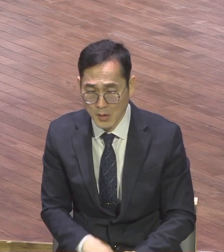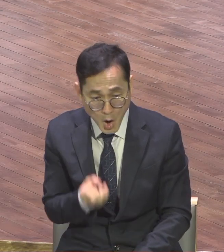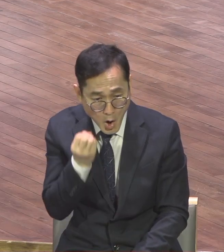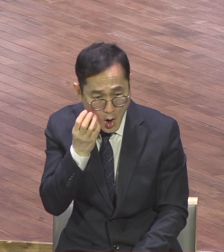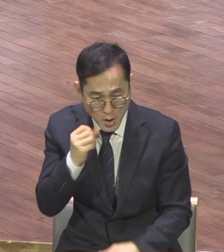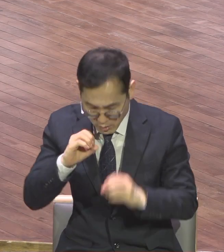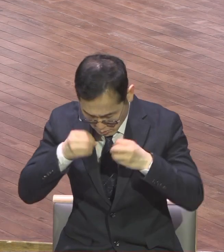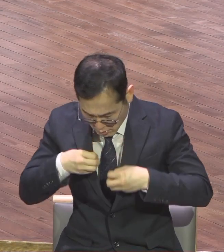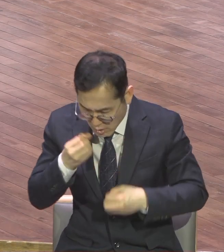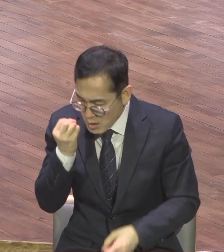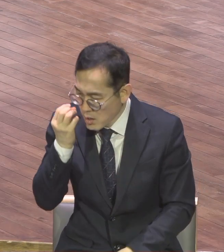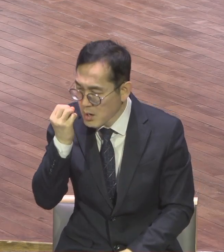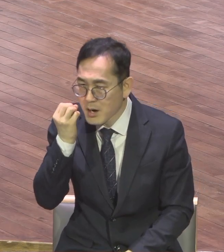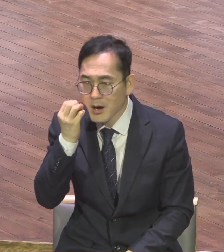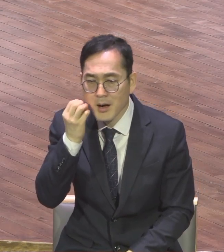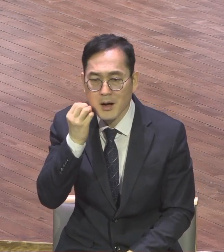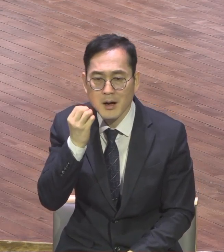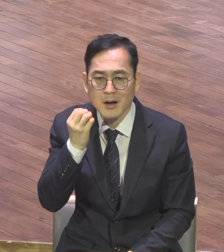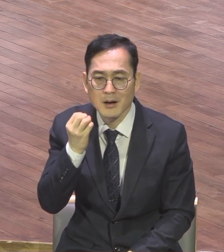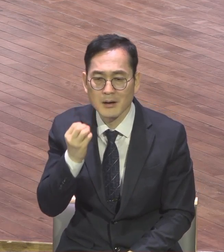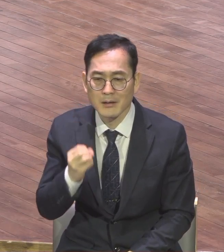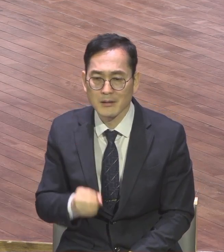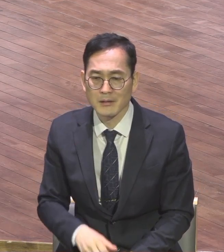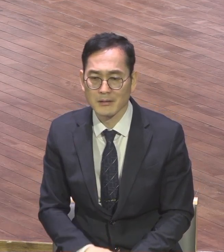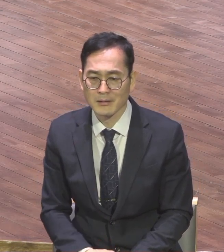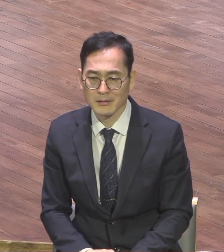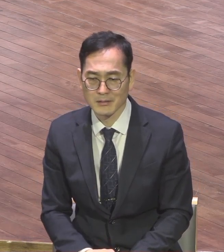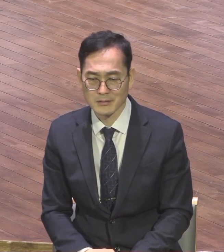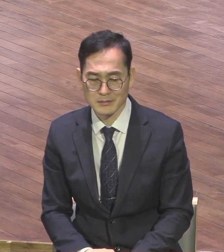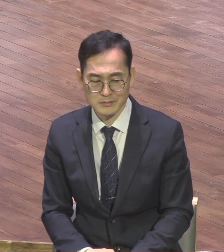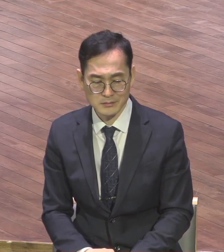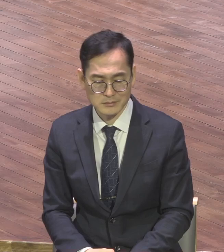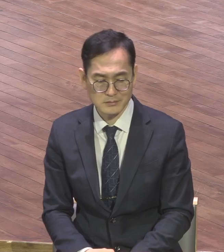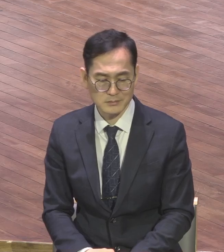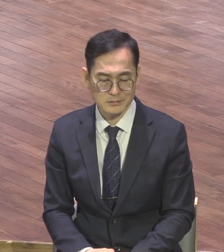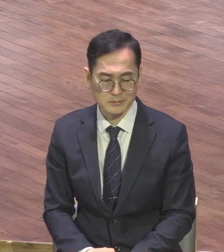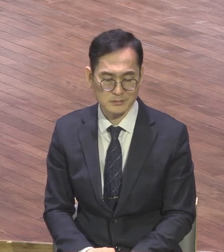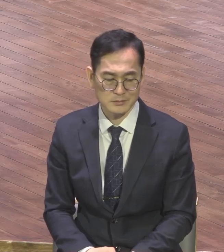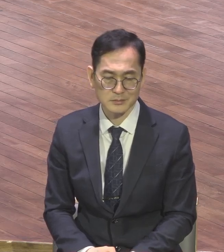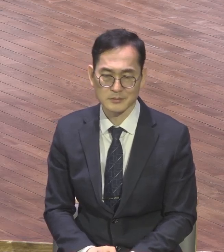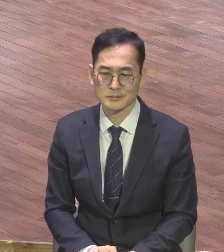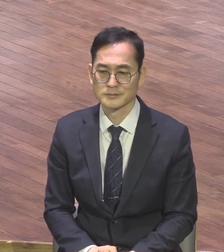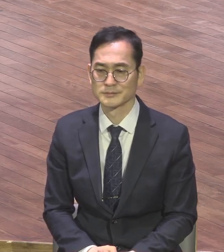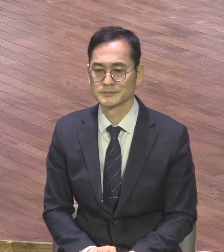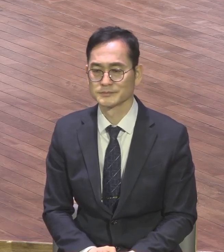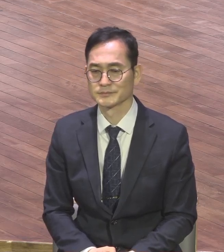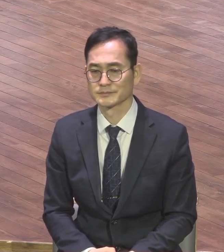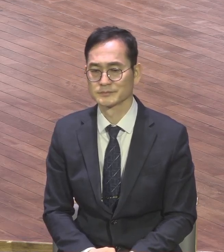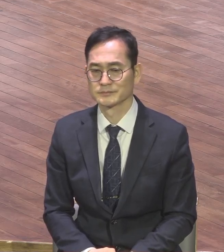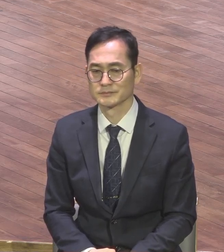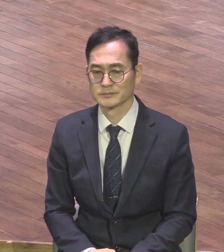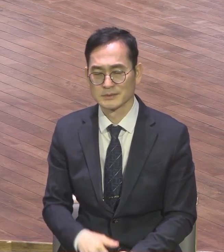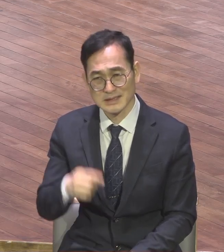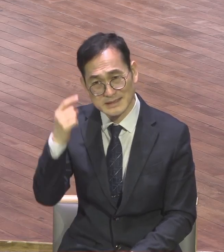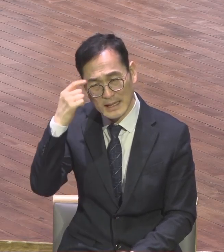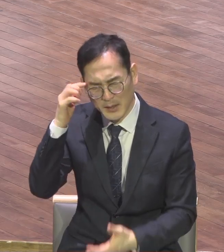일이. 신앙생활 복잡하게 하지 마세요. 신앙생활 머리가 복잡한 사람 신앙이 안